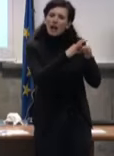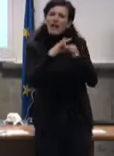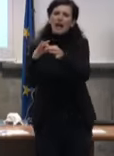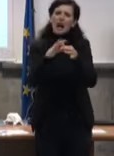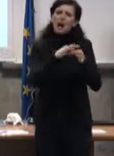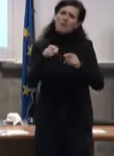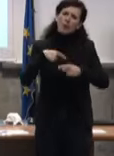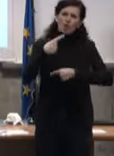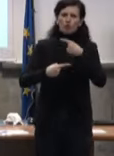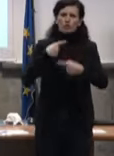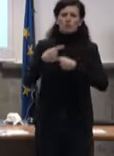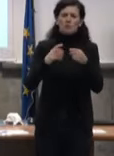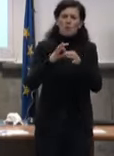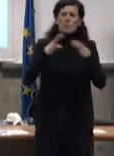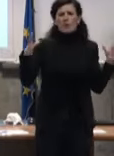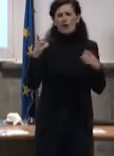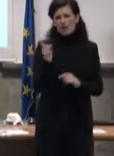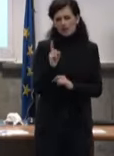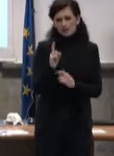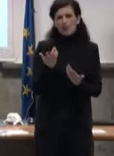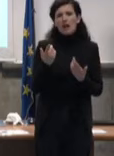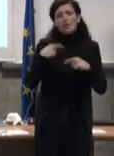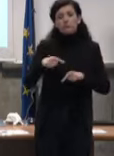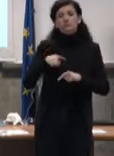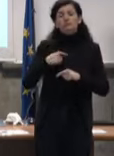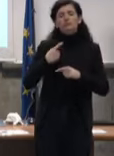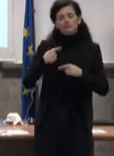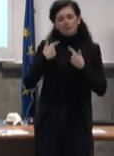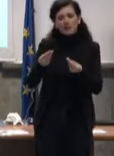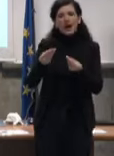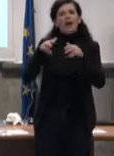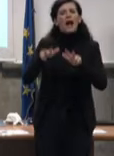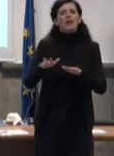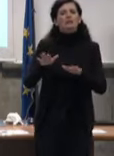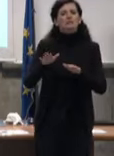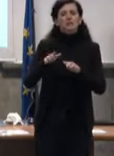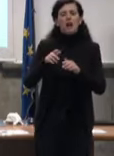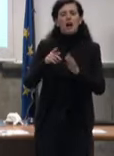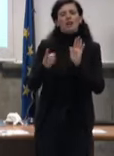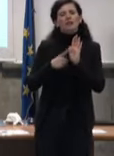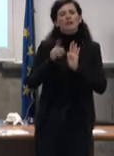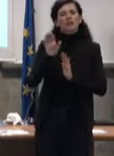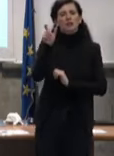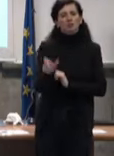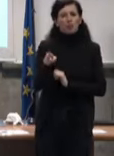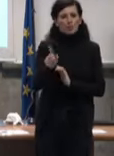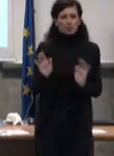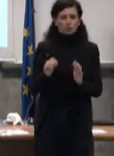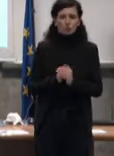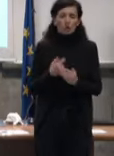così esercitando in modo ampio il nostro compito di garanzia io mi fermo qui per dare tempo proprio alle vostre